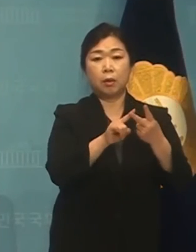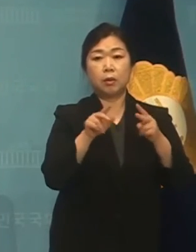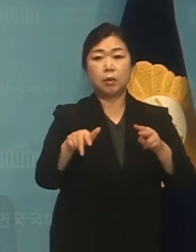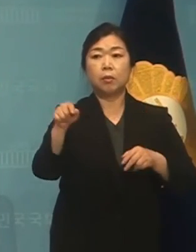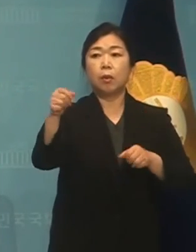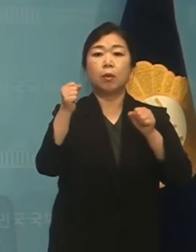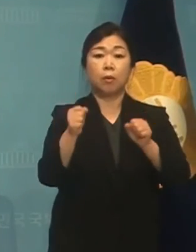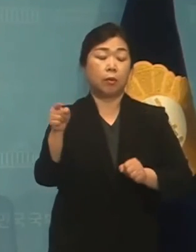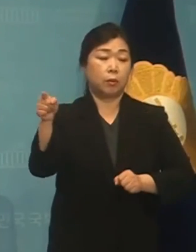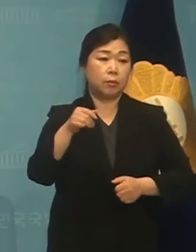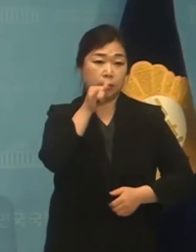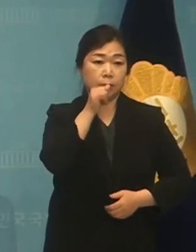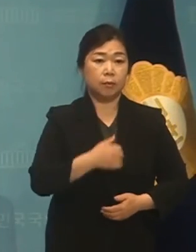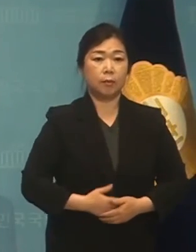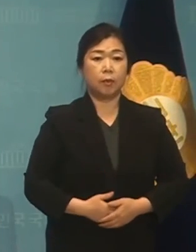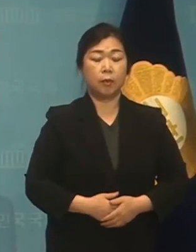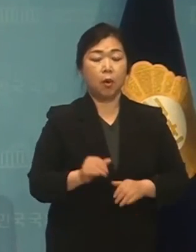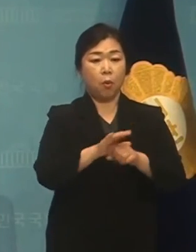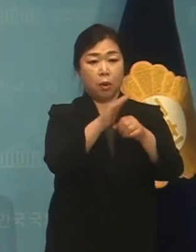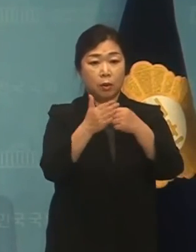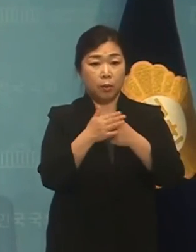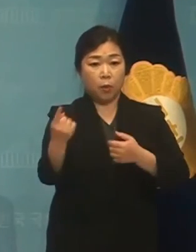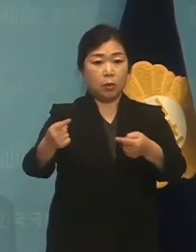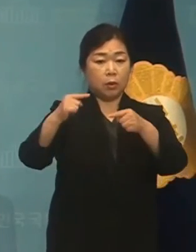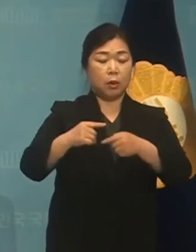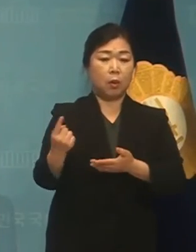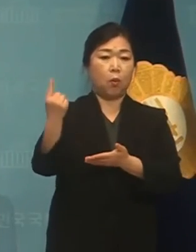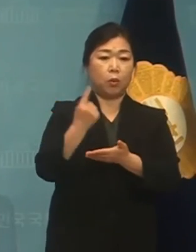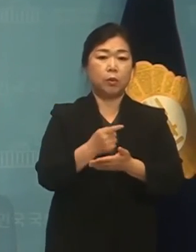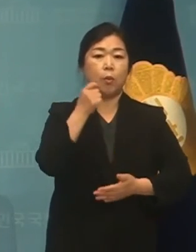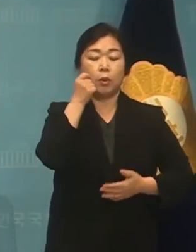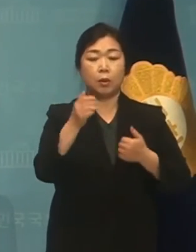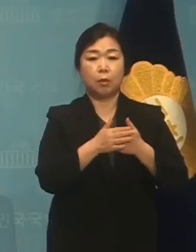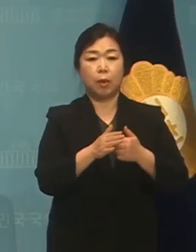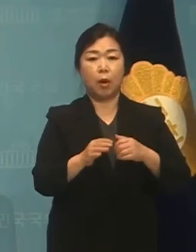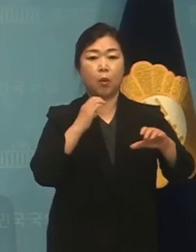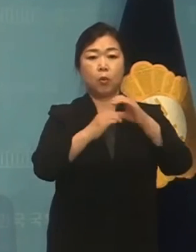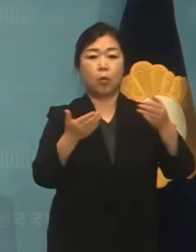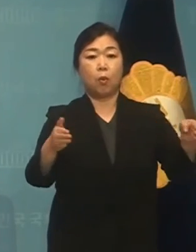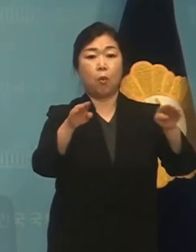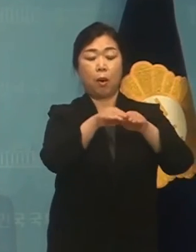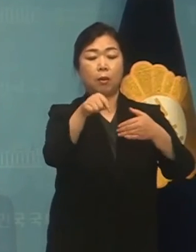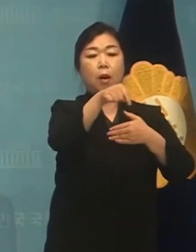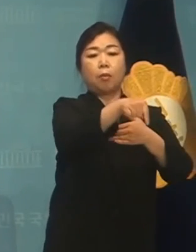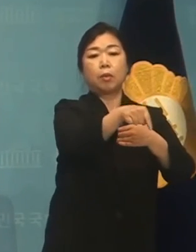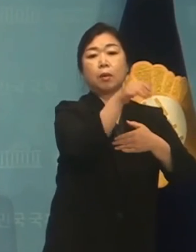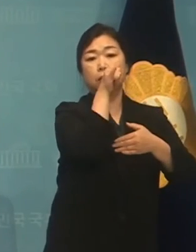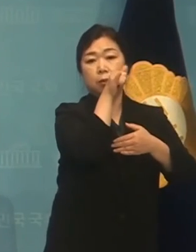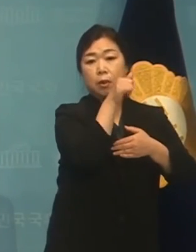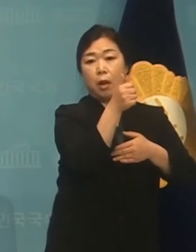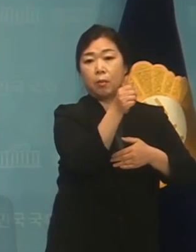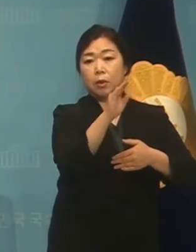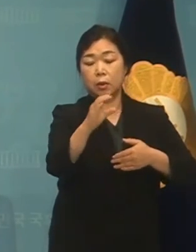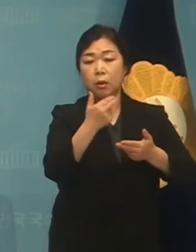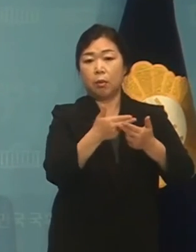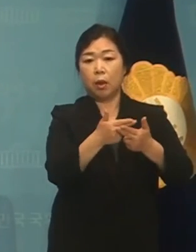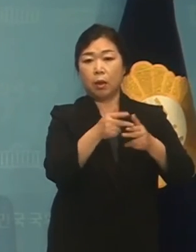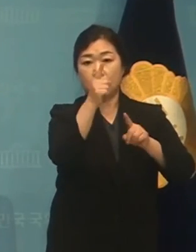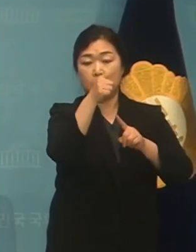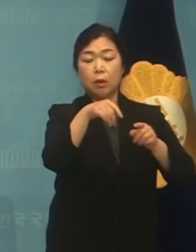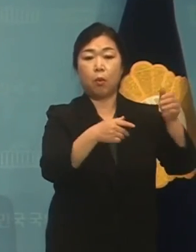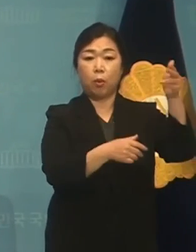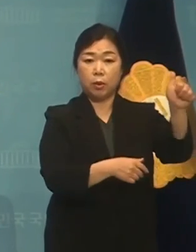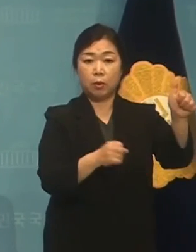지금 와 계십니다. 코로나19로 인해 정론관에 들어오지 못해 부득이 소통관 정문에 계십니다. ABC협회 이성준